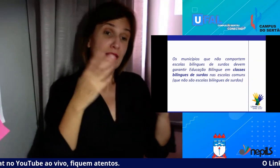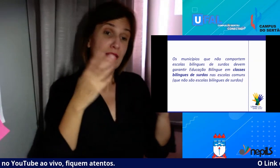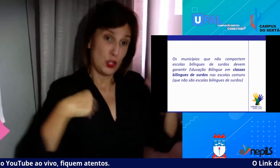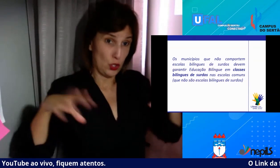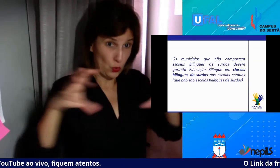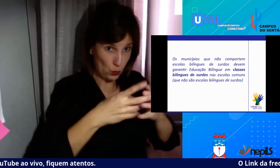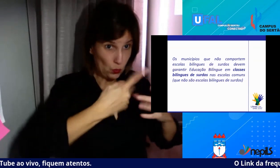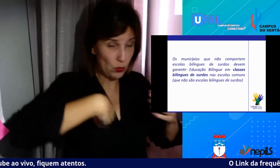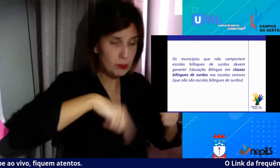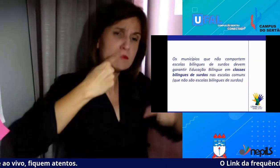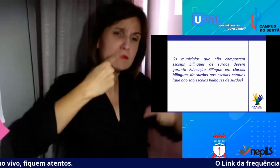Obrigada.